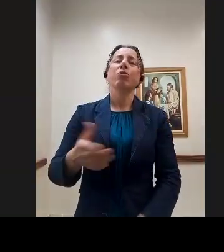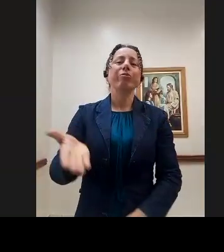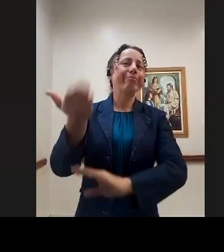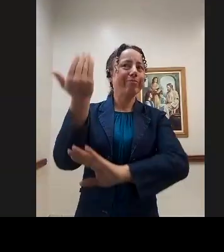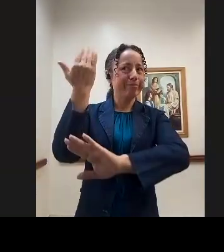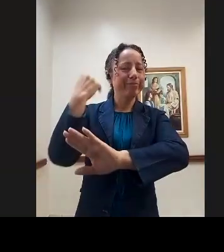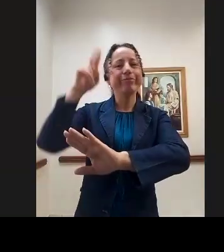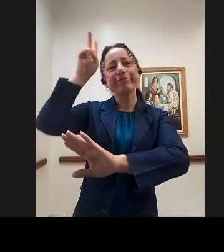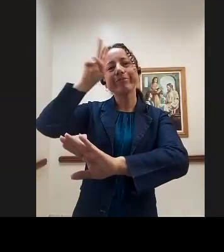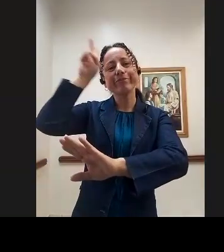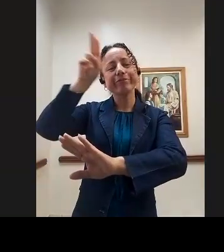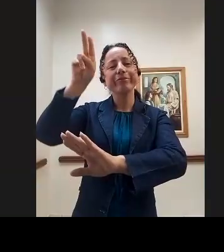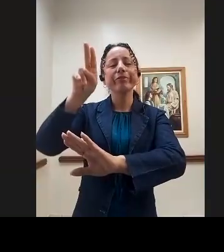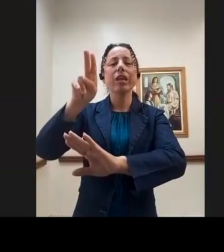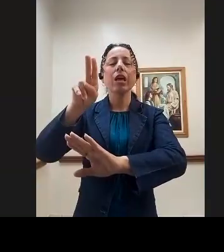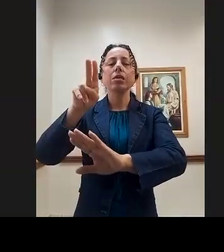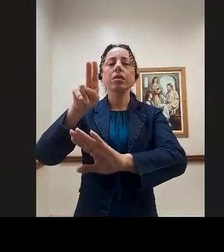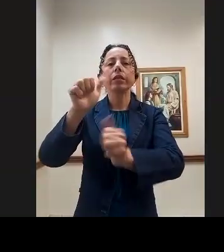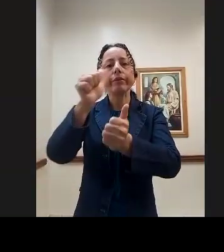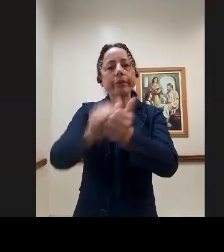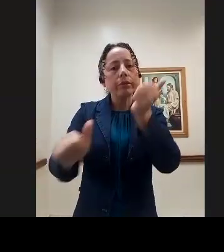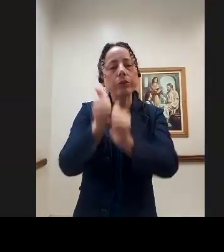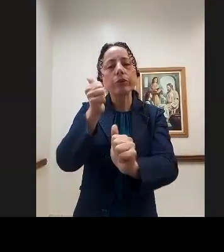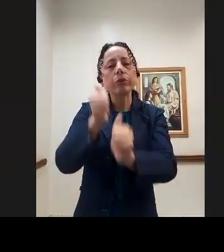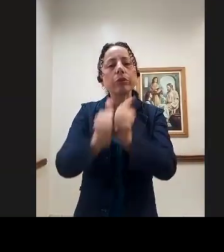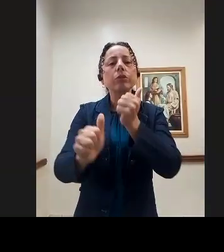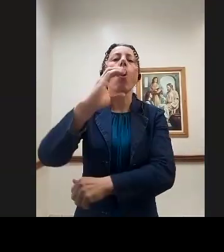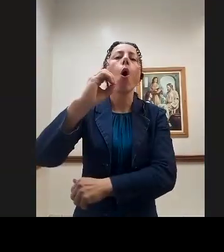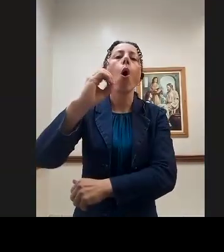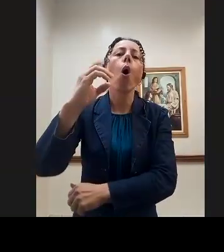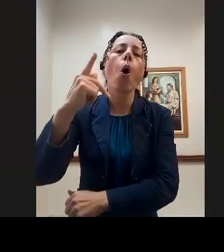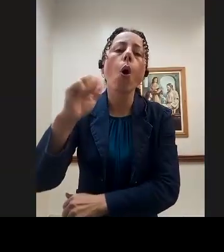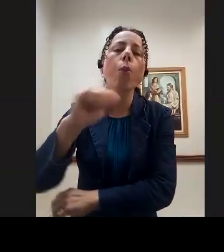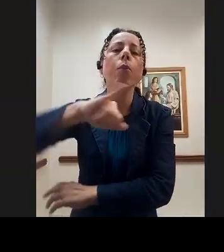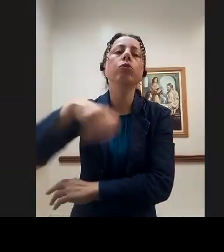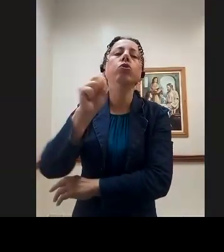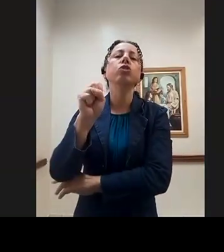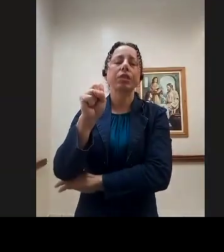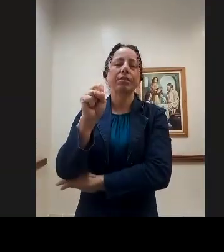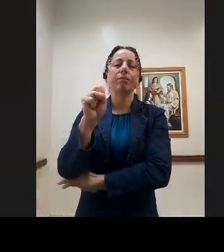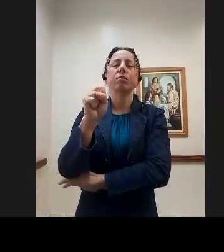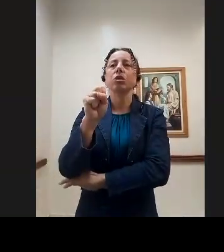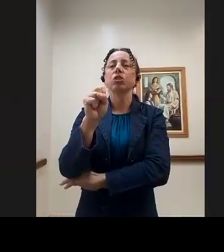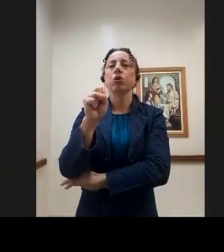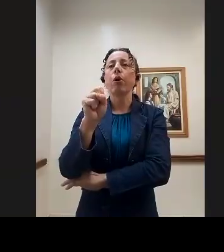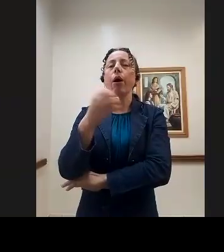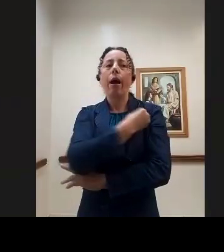E realmente ver não só os jovens, como os membros e os amigos deles não membro dando o seu